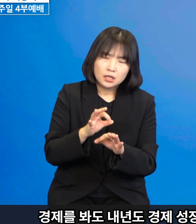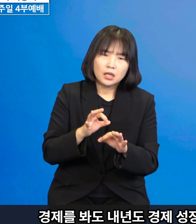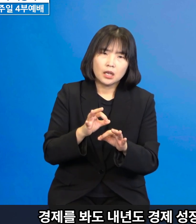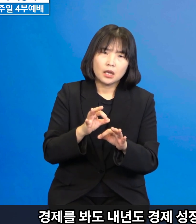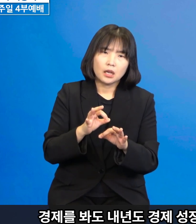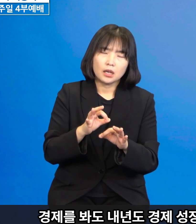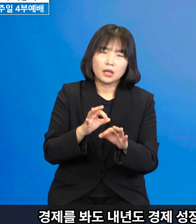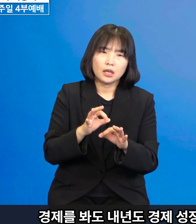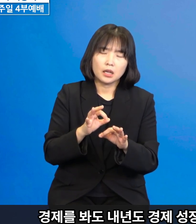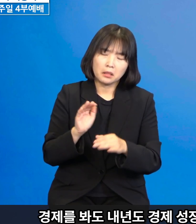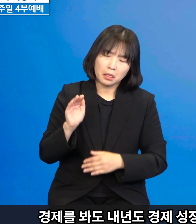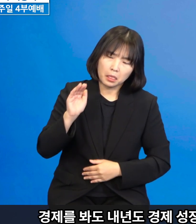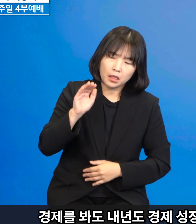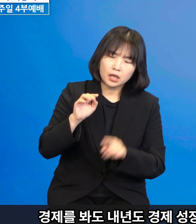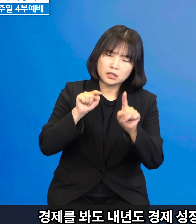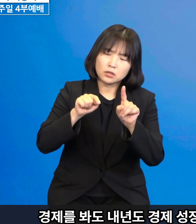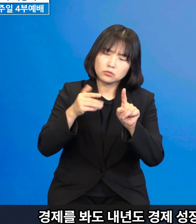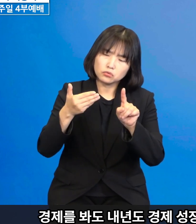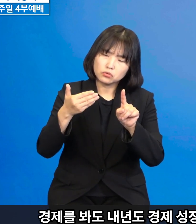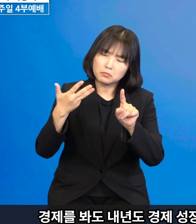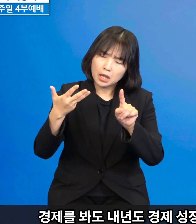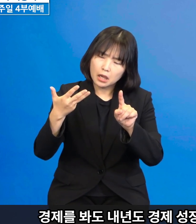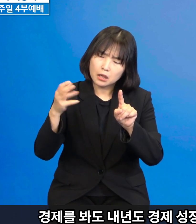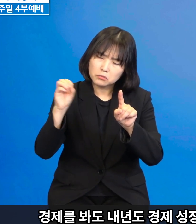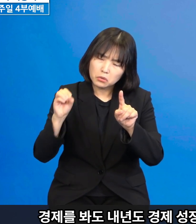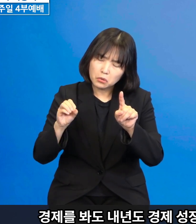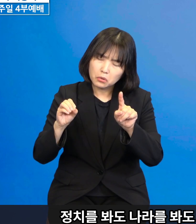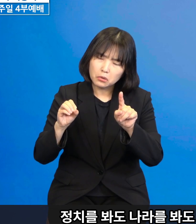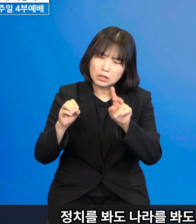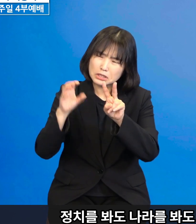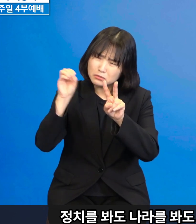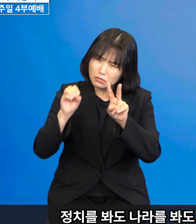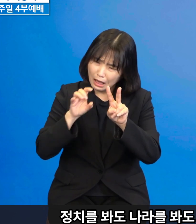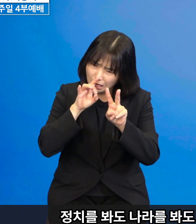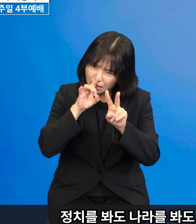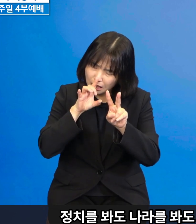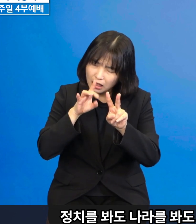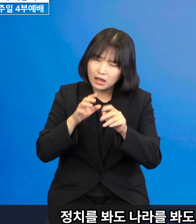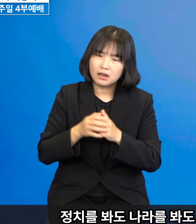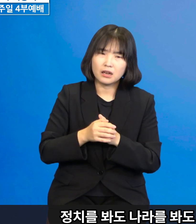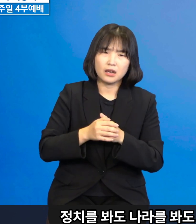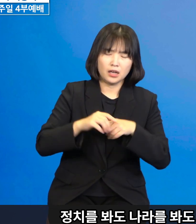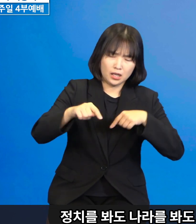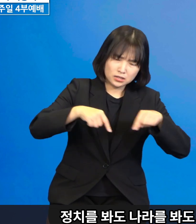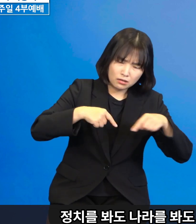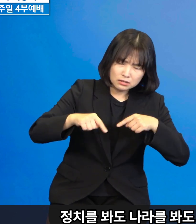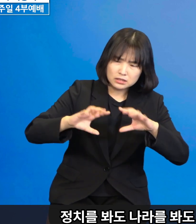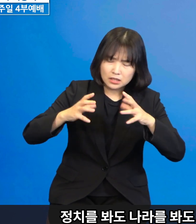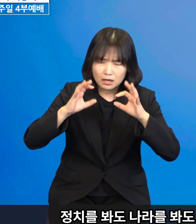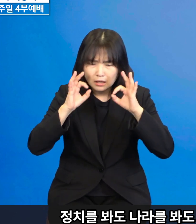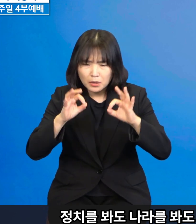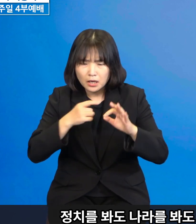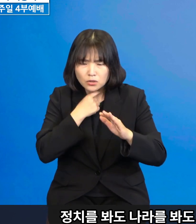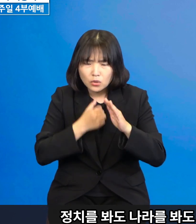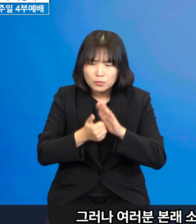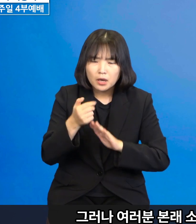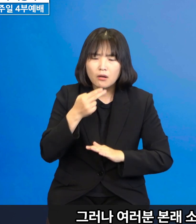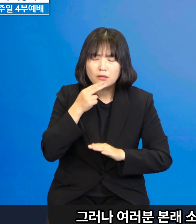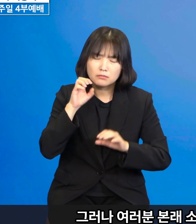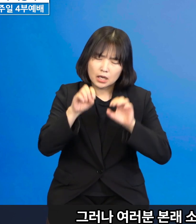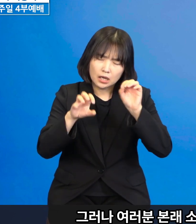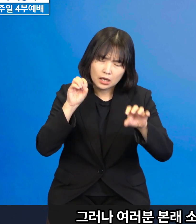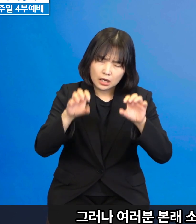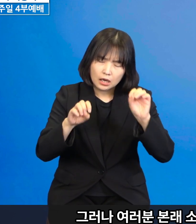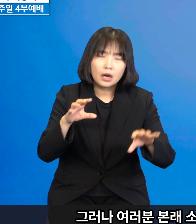성장률이 1.9%, 1.8%, 2%도 안 된대. 정치를 봐도 나라를 봐도 소망이 없다라고 얘기를 해요.